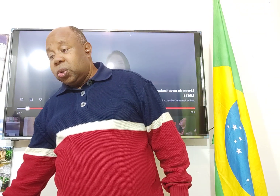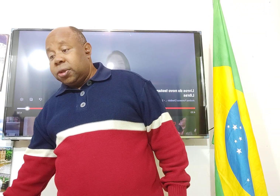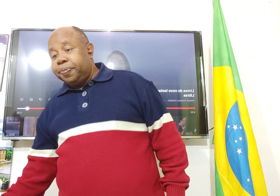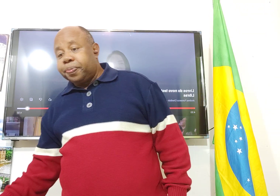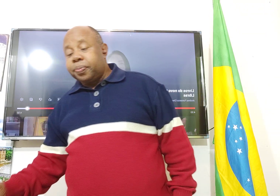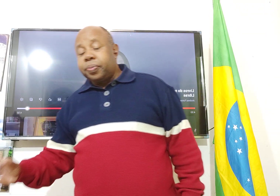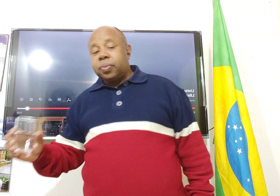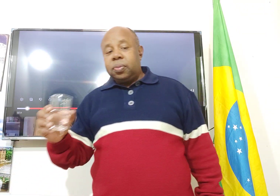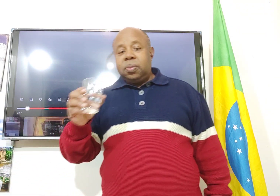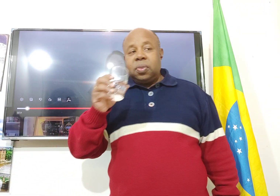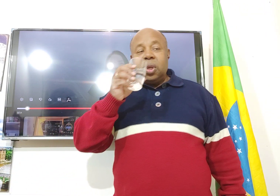Jesus?